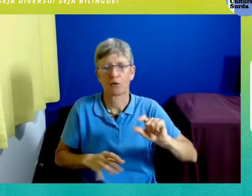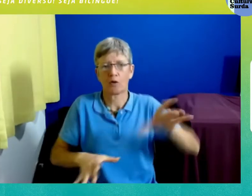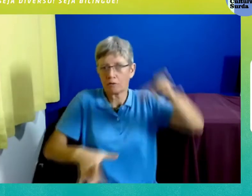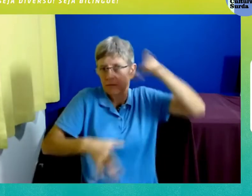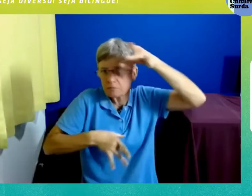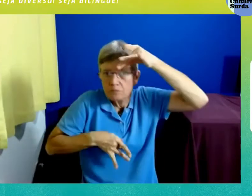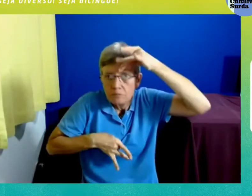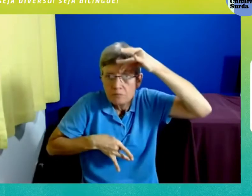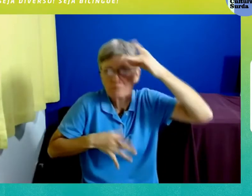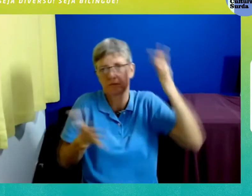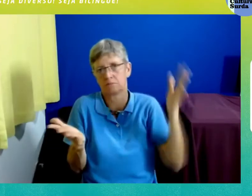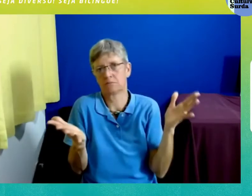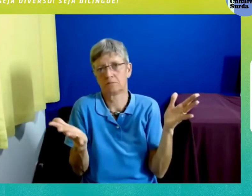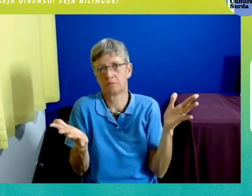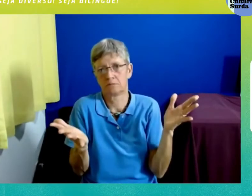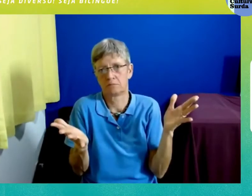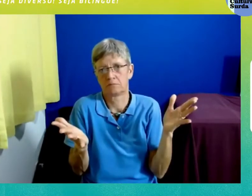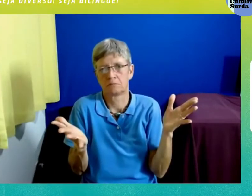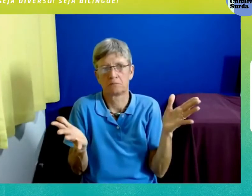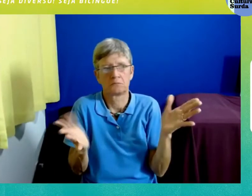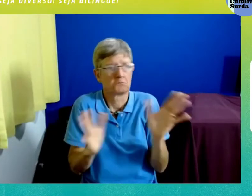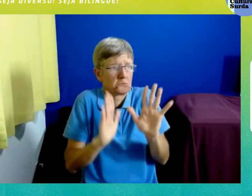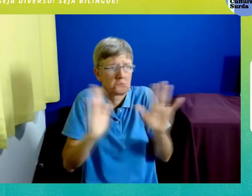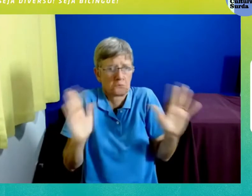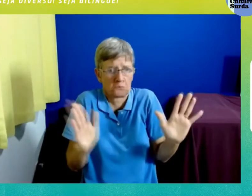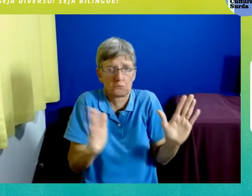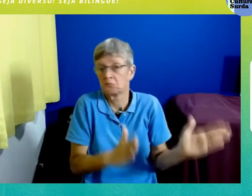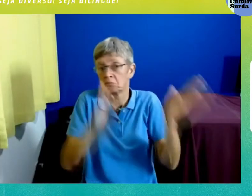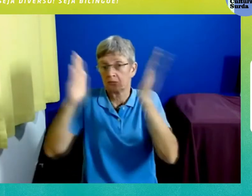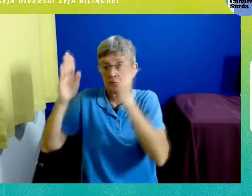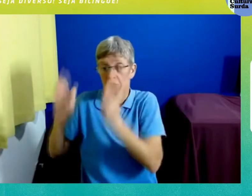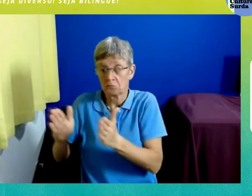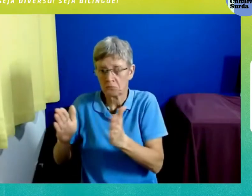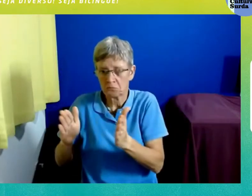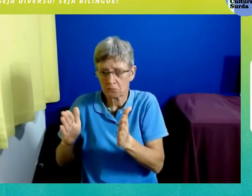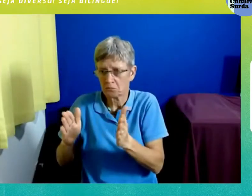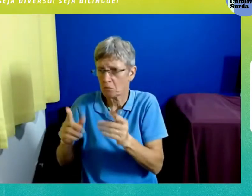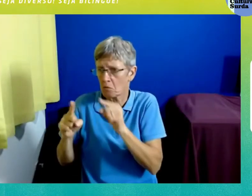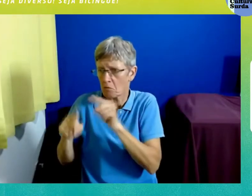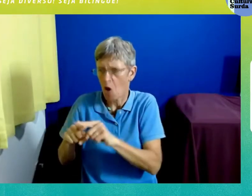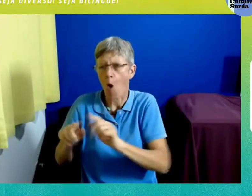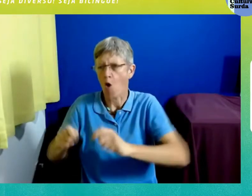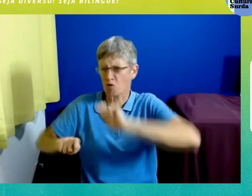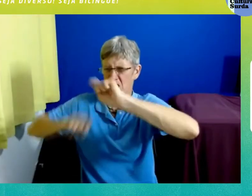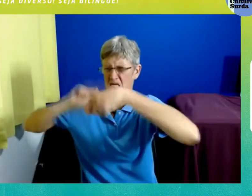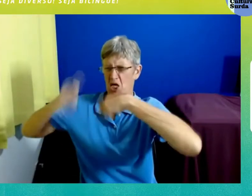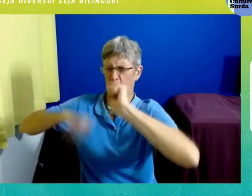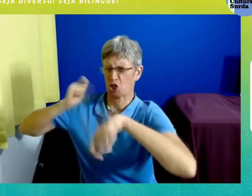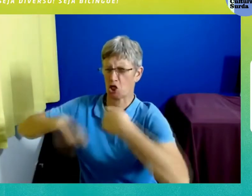só usam classificadores, performance mesmo. Só isso.